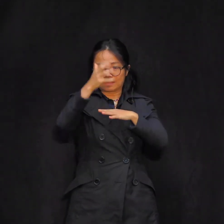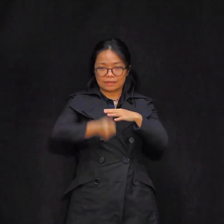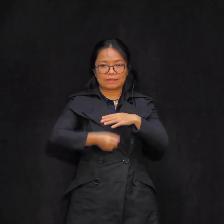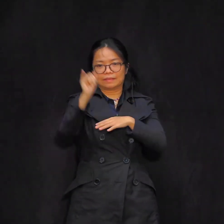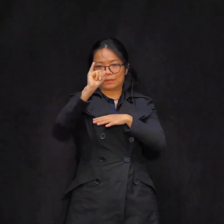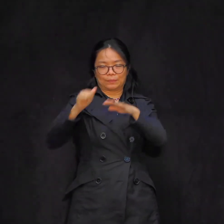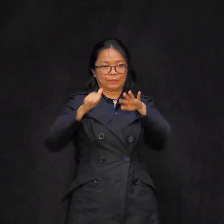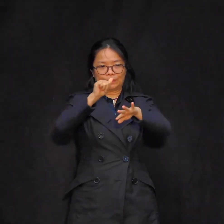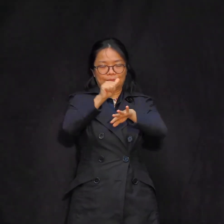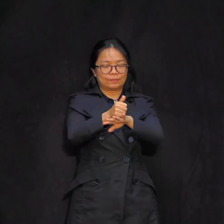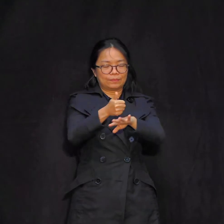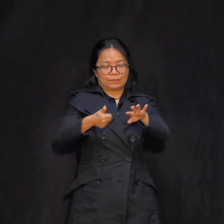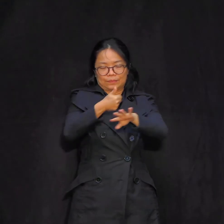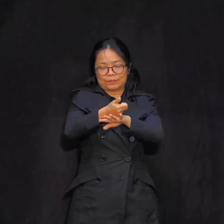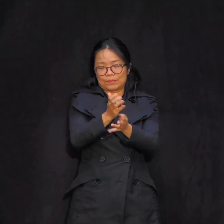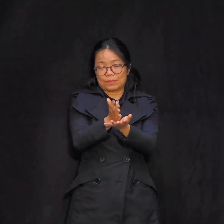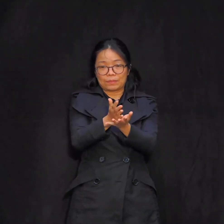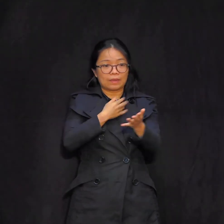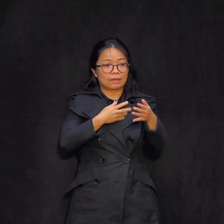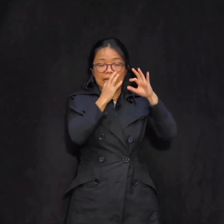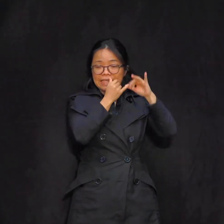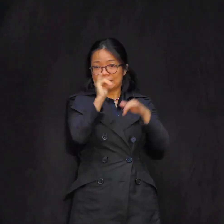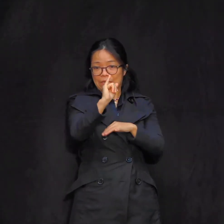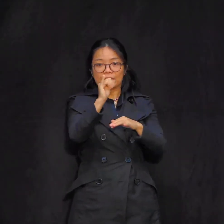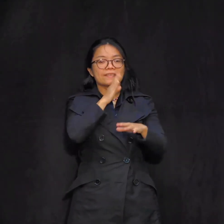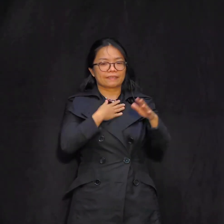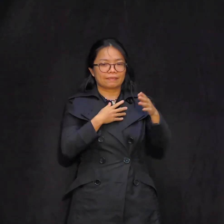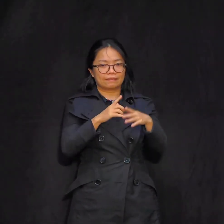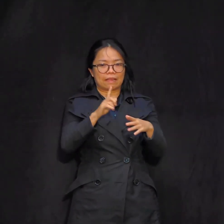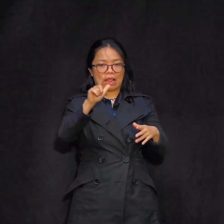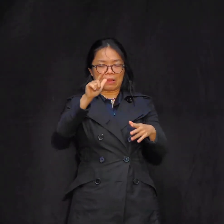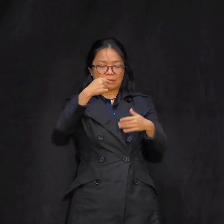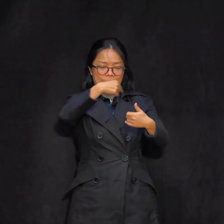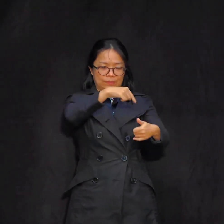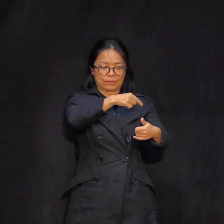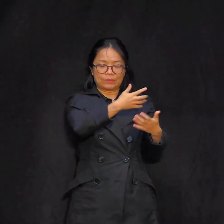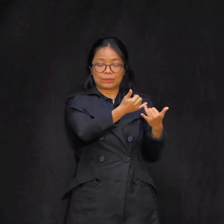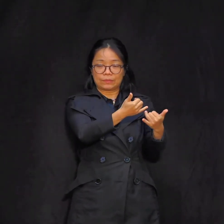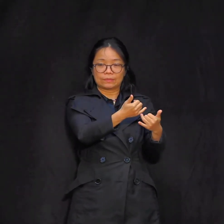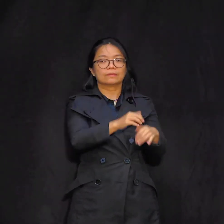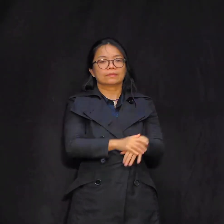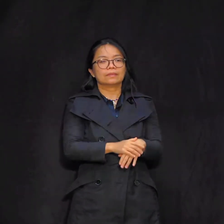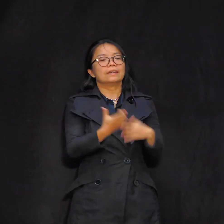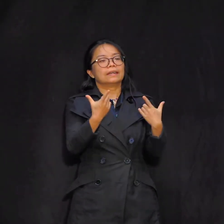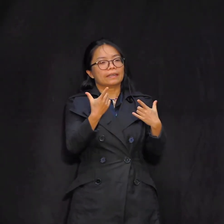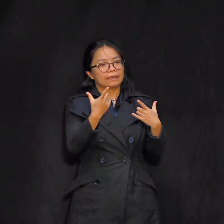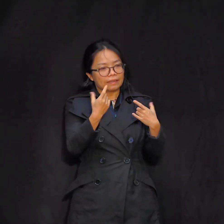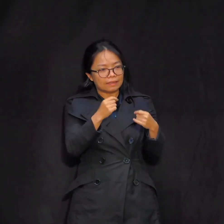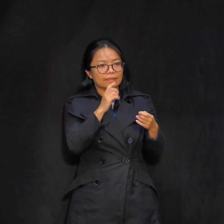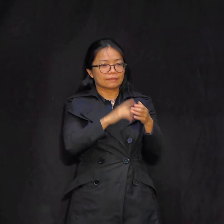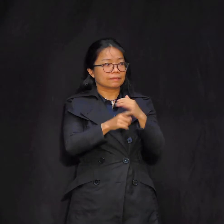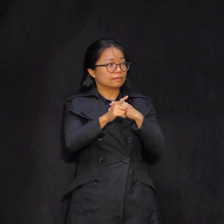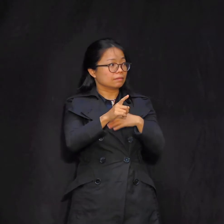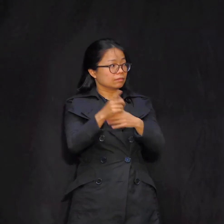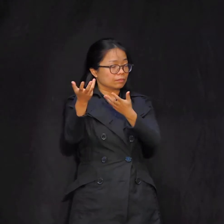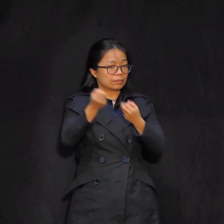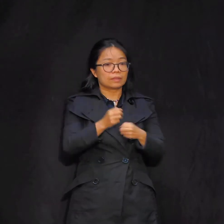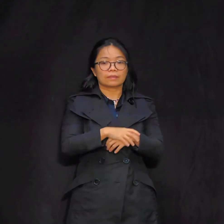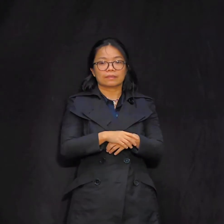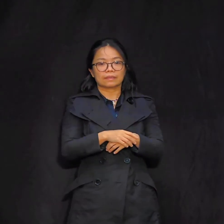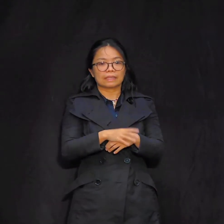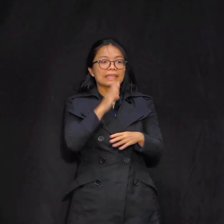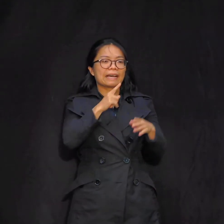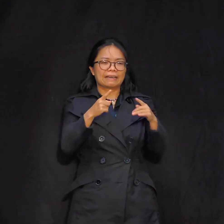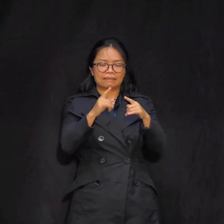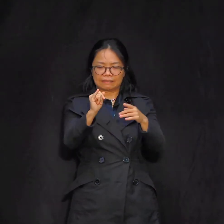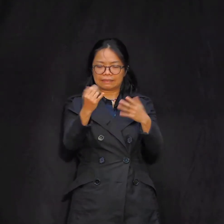辞。萧沃婷老师是蔡瑞月老师的学生，也是媳妇。她一直在